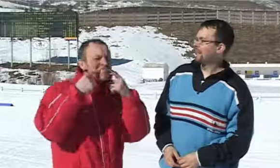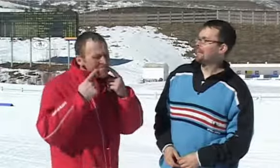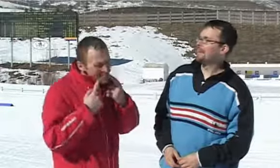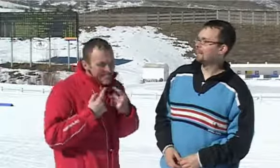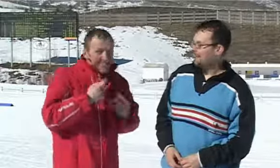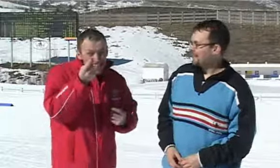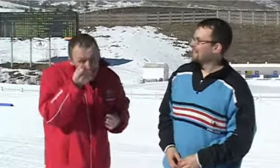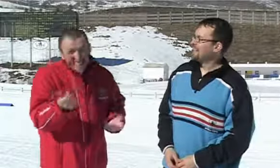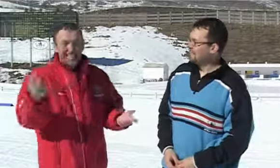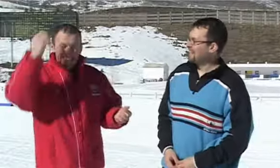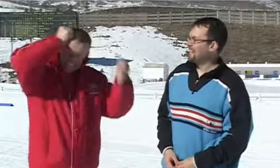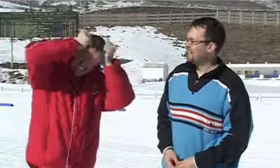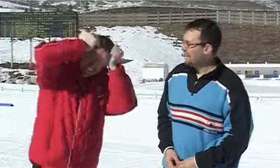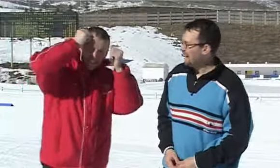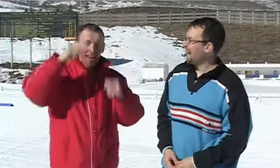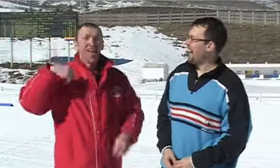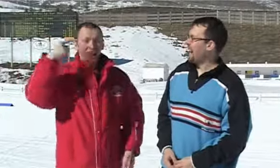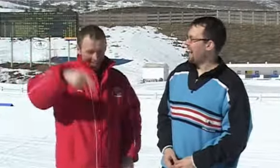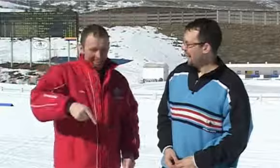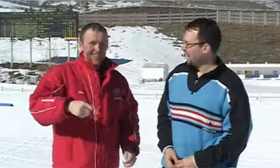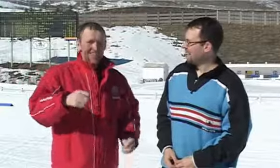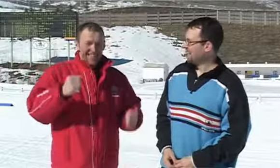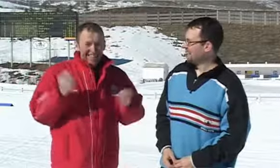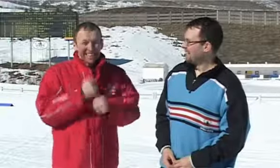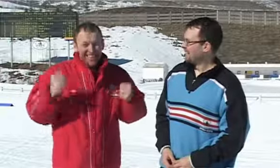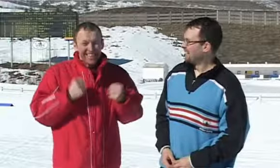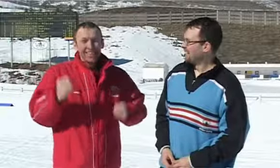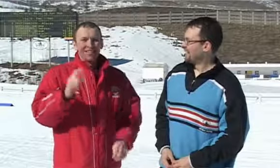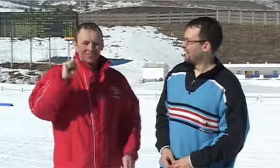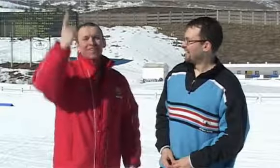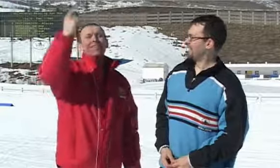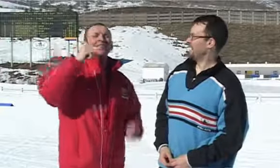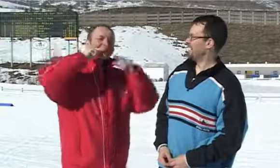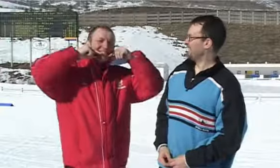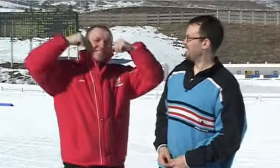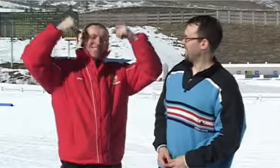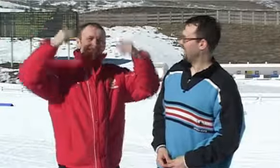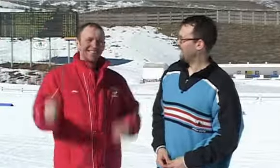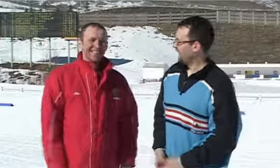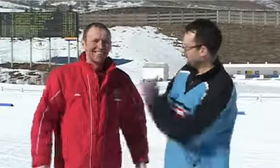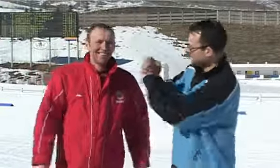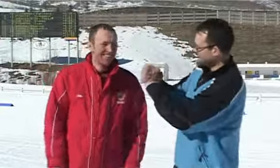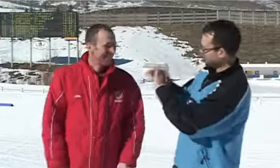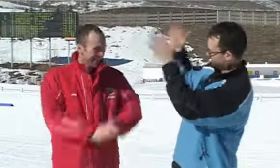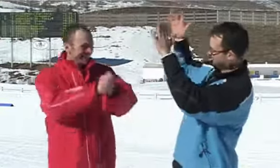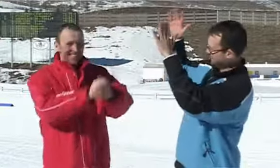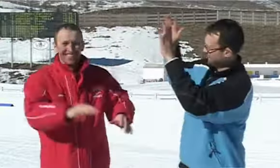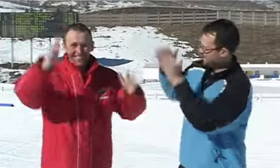musste wirklich, ja, ich habe es nicht ganz geschafft und habe dann jetzt trainiert. Und jetzt habe ich den ersten Platz